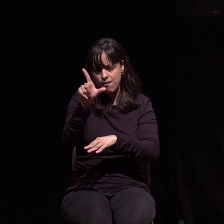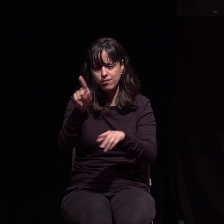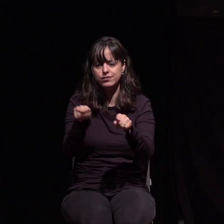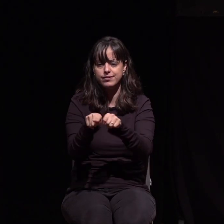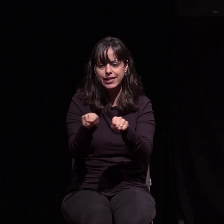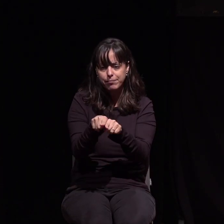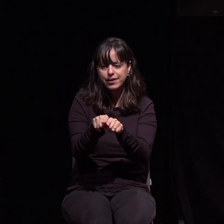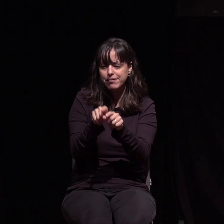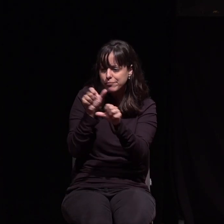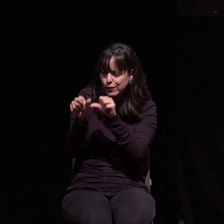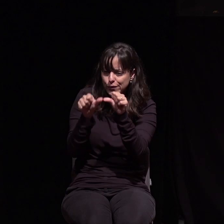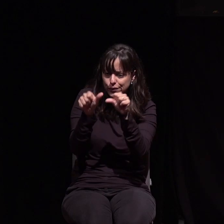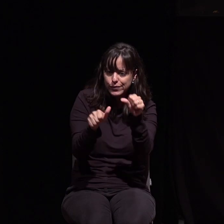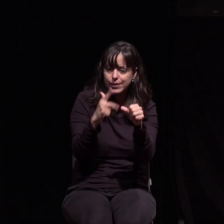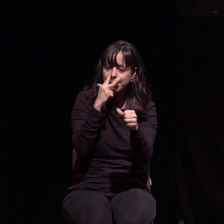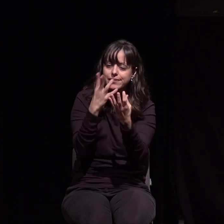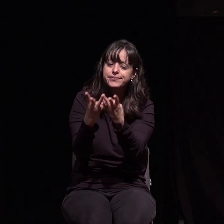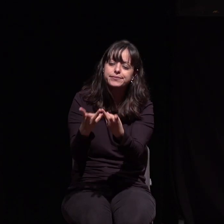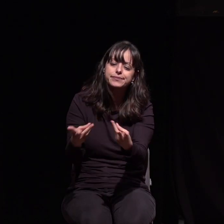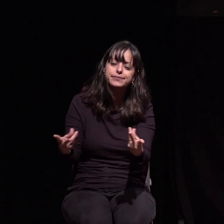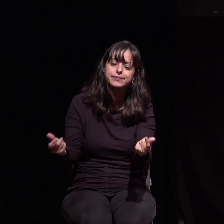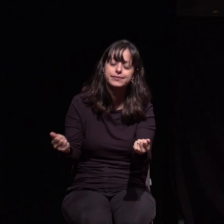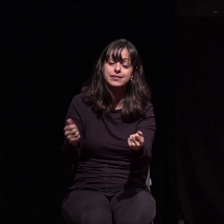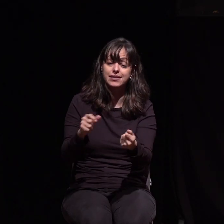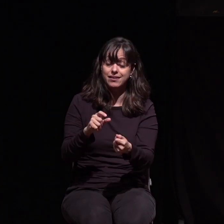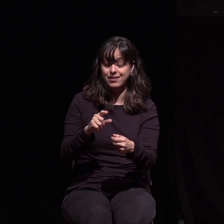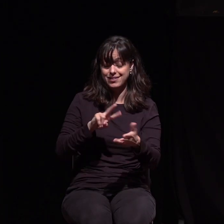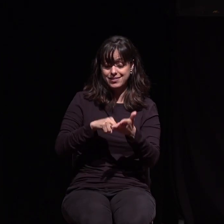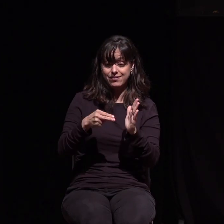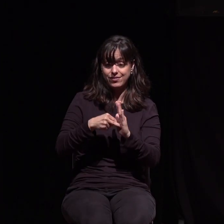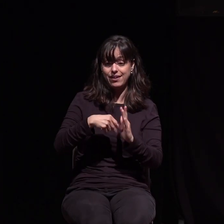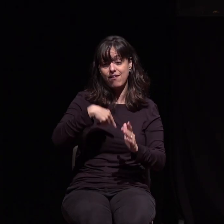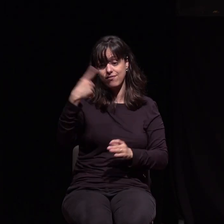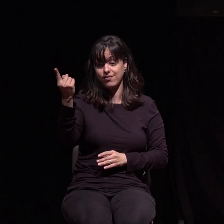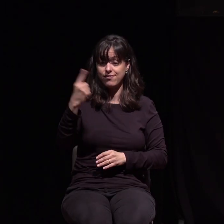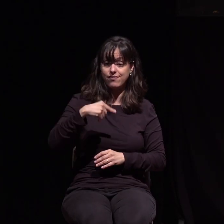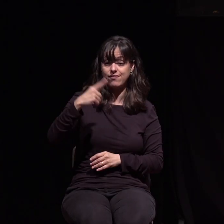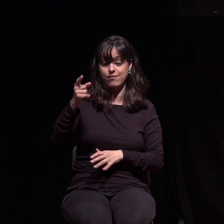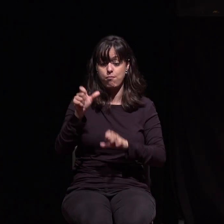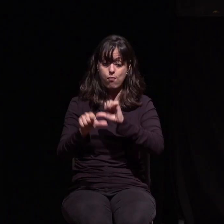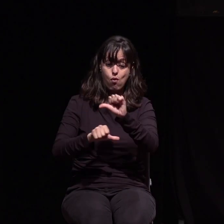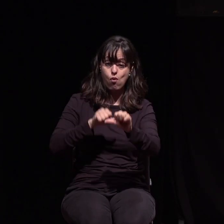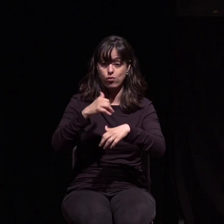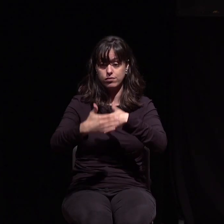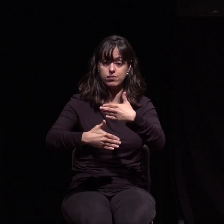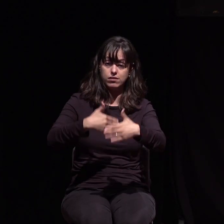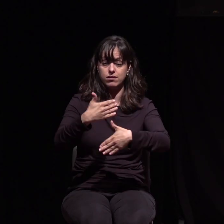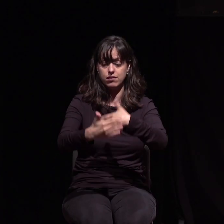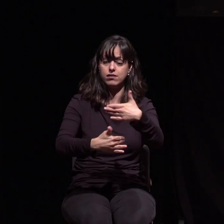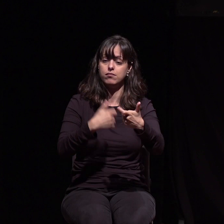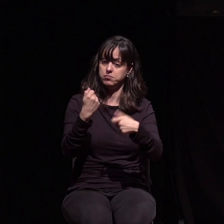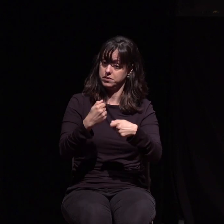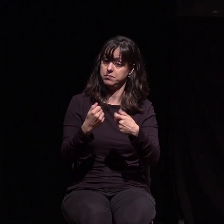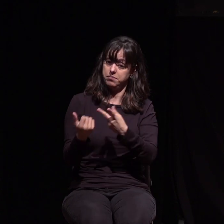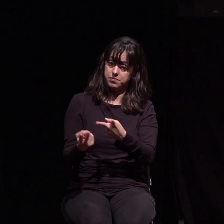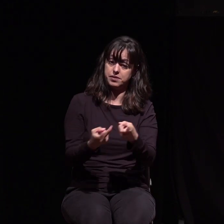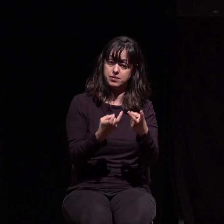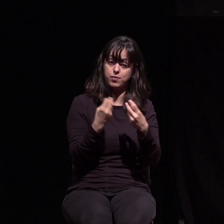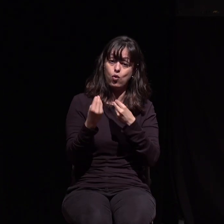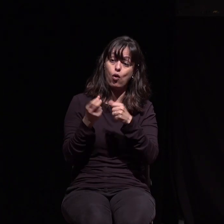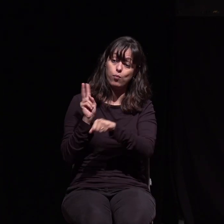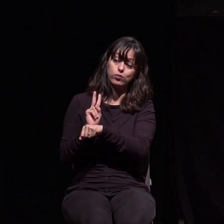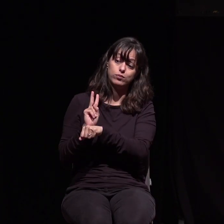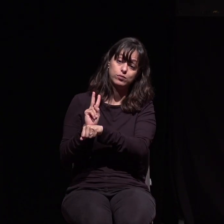Enfim, então é um pouco de idas e vindas. Eu acho que há que se ter uma observação constante sobre essa